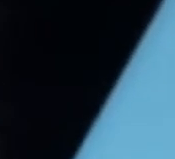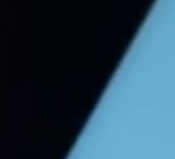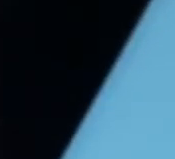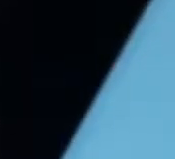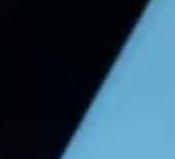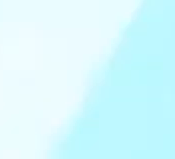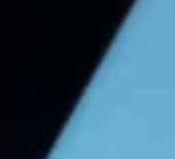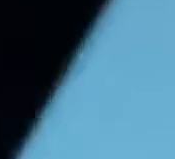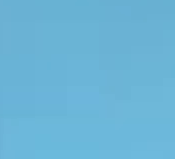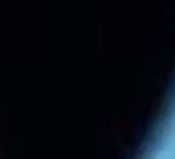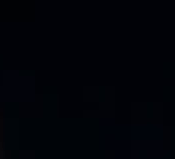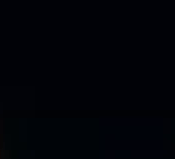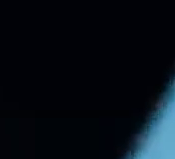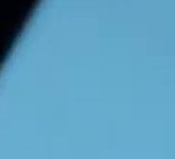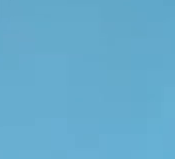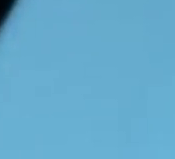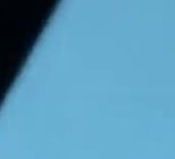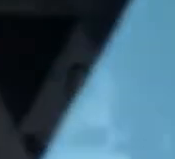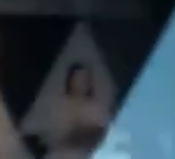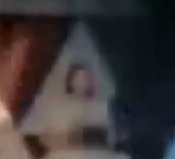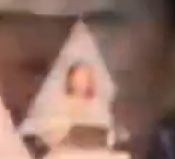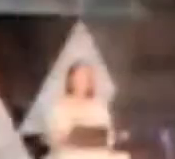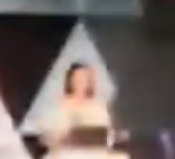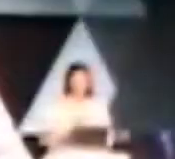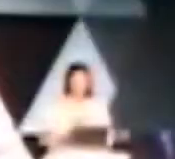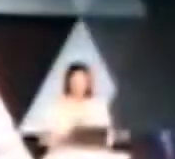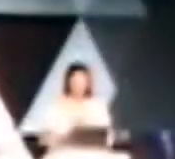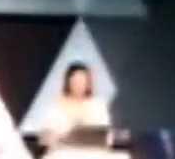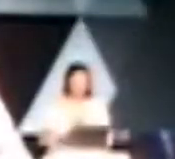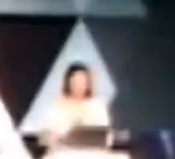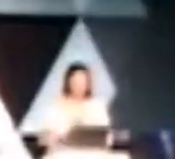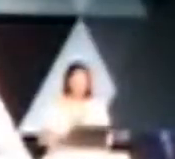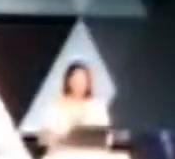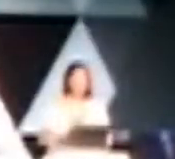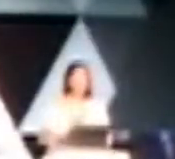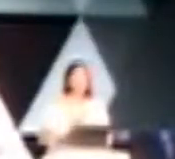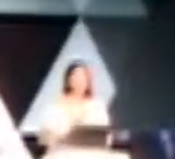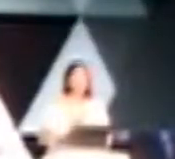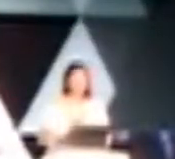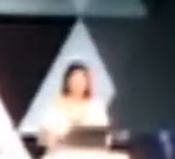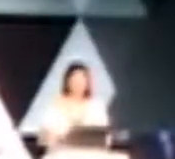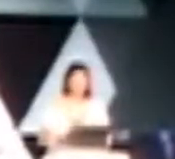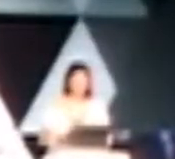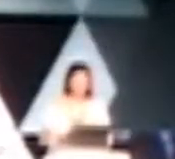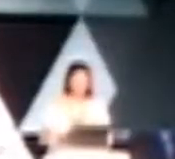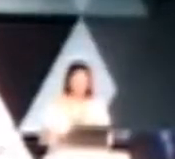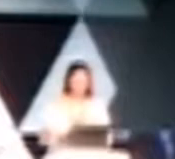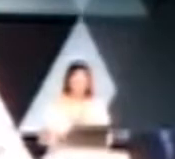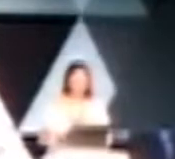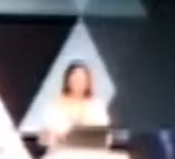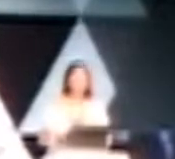Julio César Turbay Ayala, donde pueden conectarse a esta transmisión vía streaming a través de